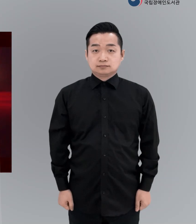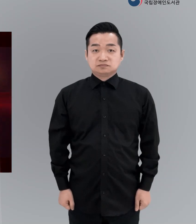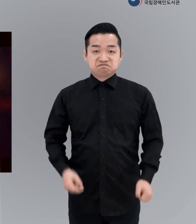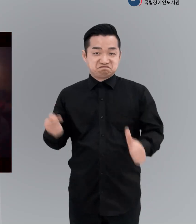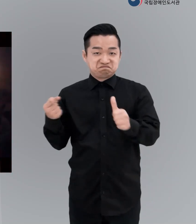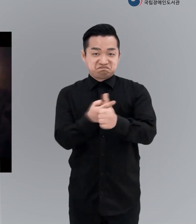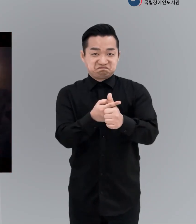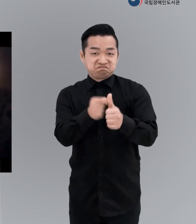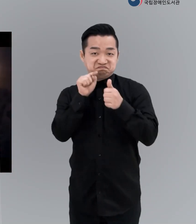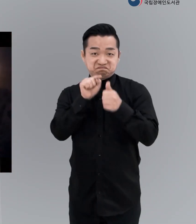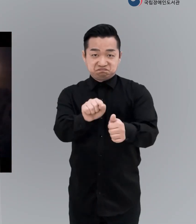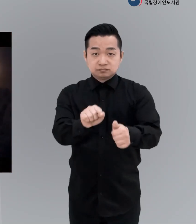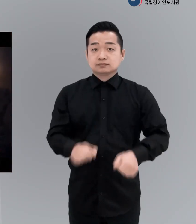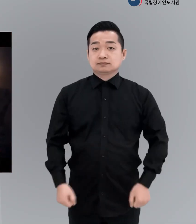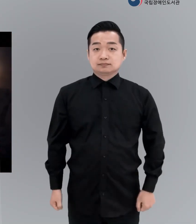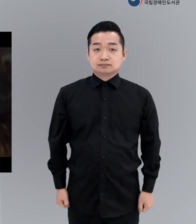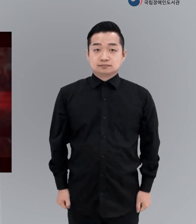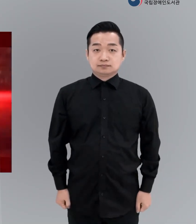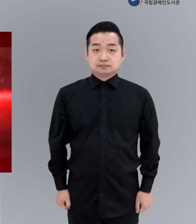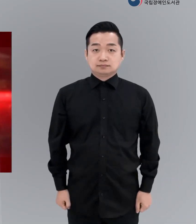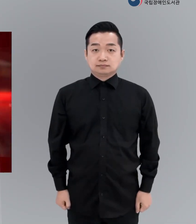Thou shalt kill.